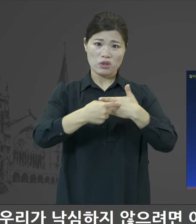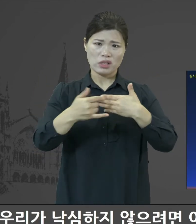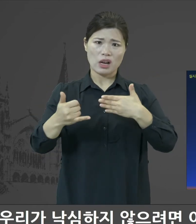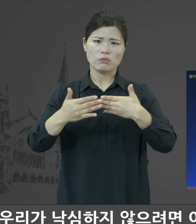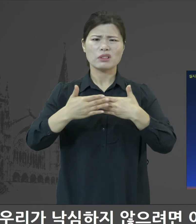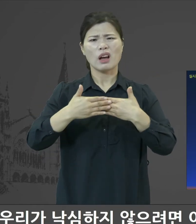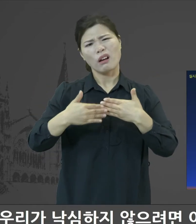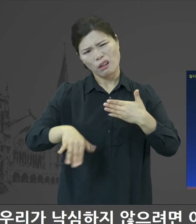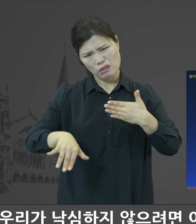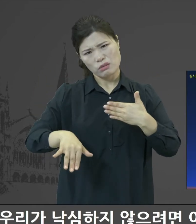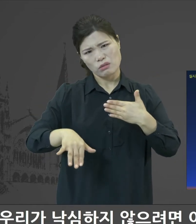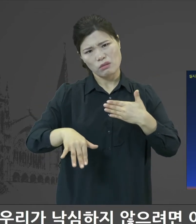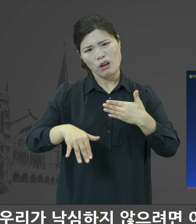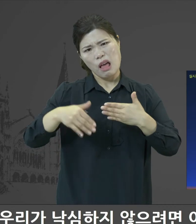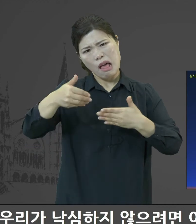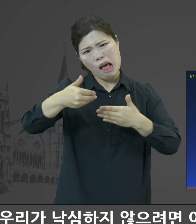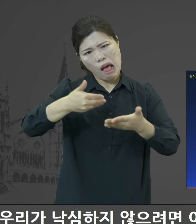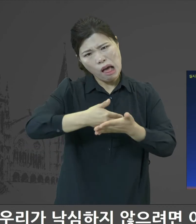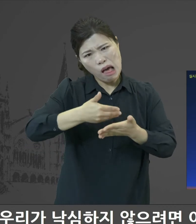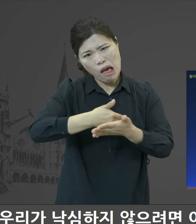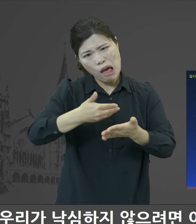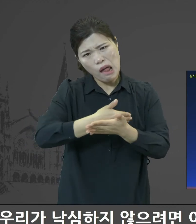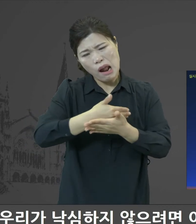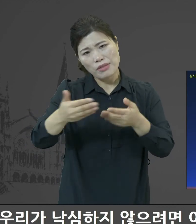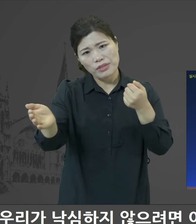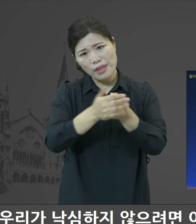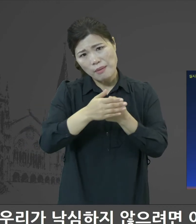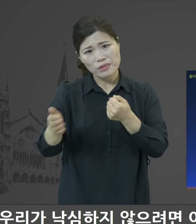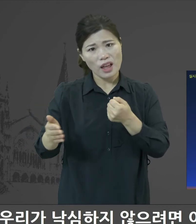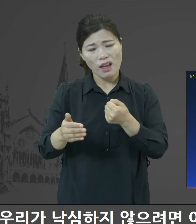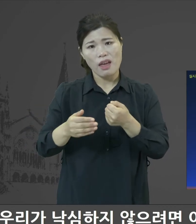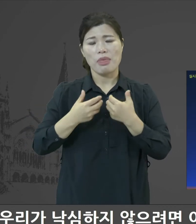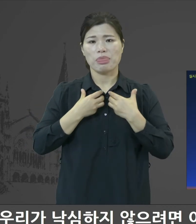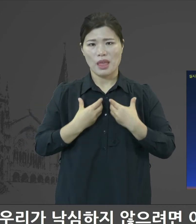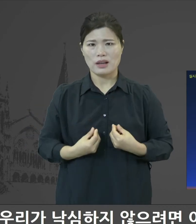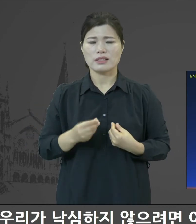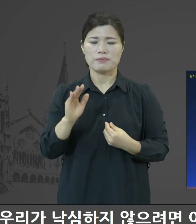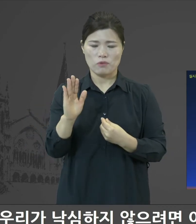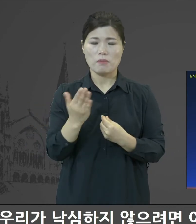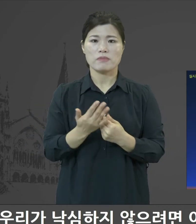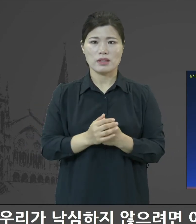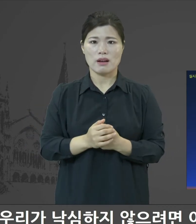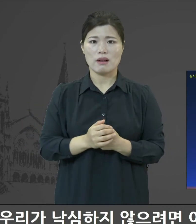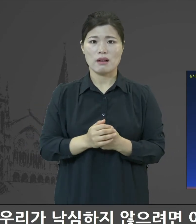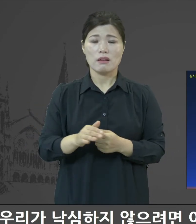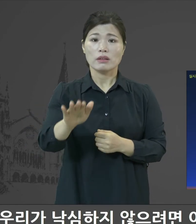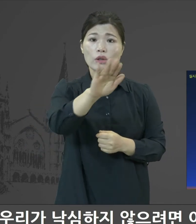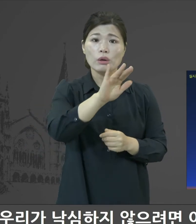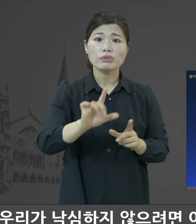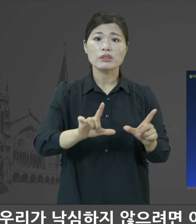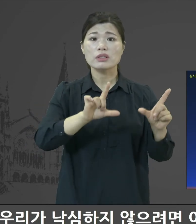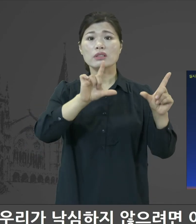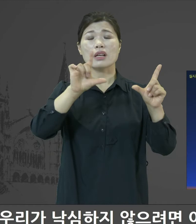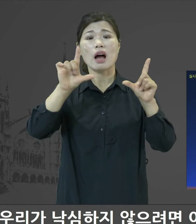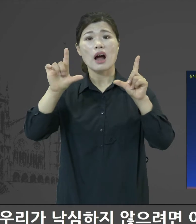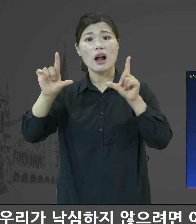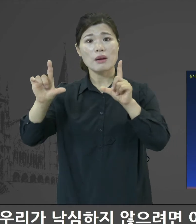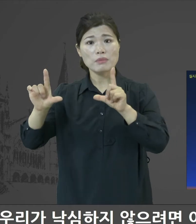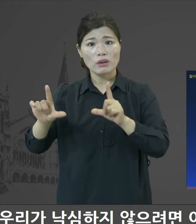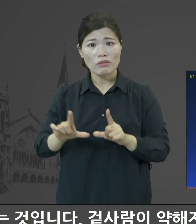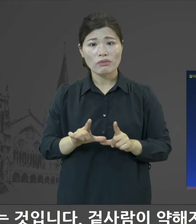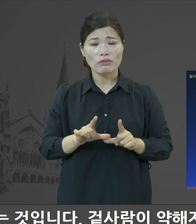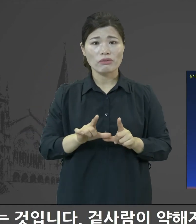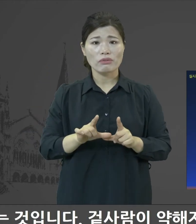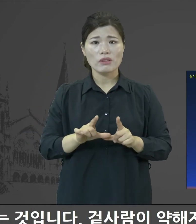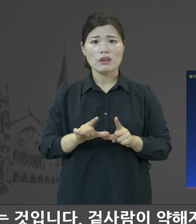약해지고 낡아지는 것 때문에 낙심이 일어납니다. 그렇죠? 여러분, 살다 보면요, 육체에 조그만 변화가